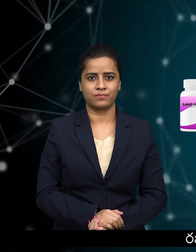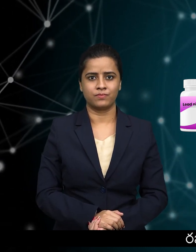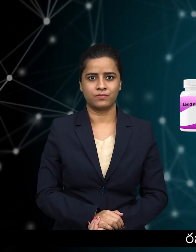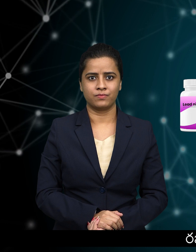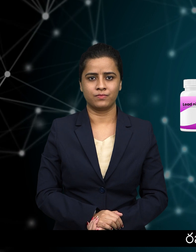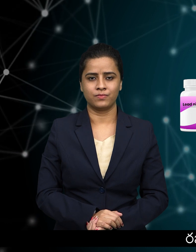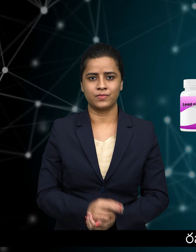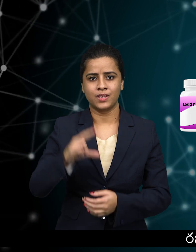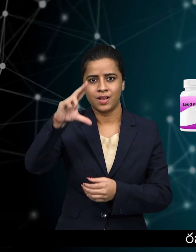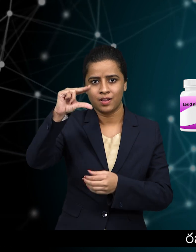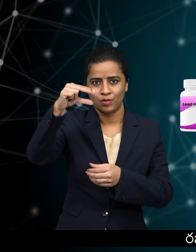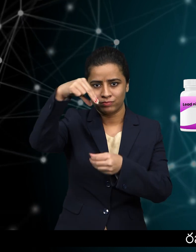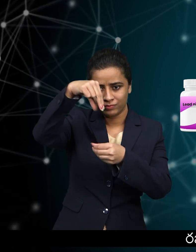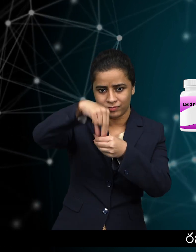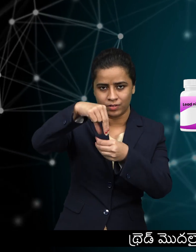రబ్బర్ కార్క్,